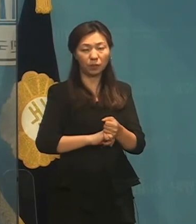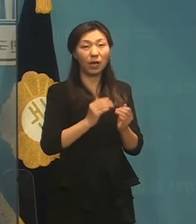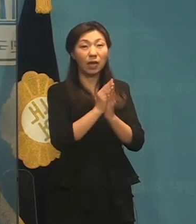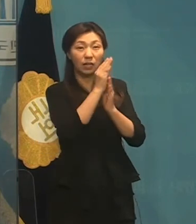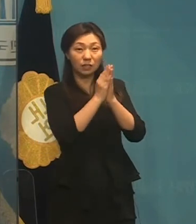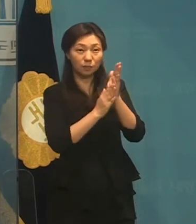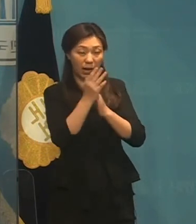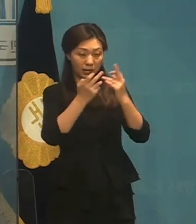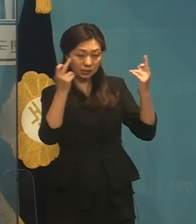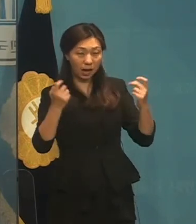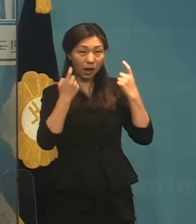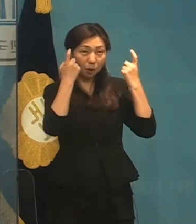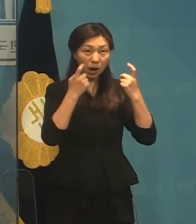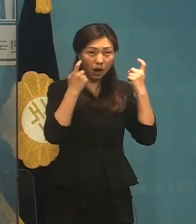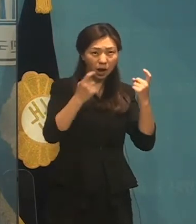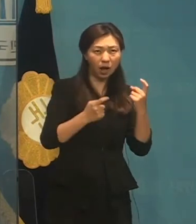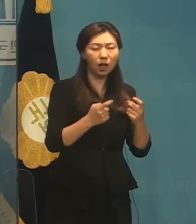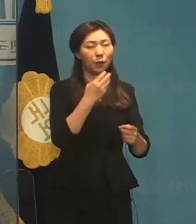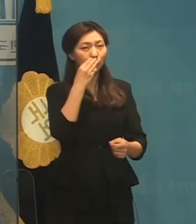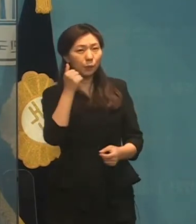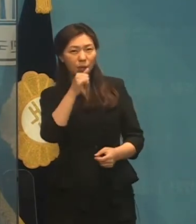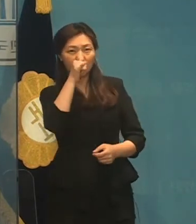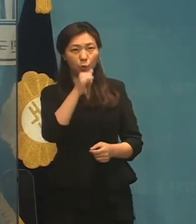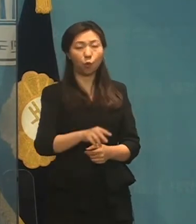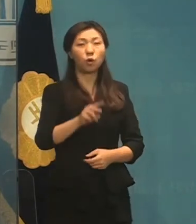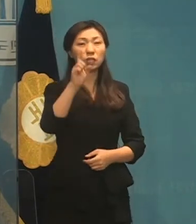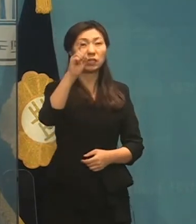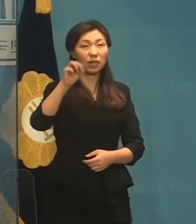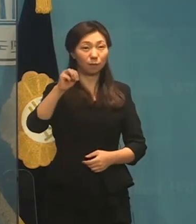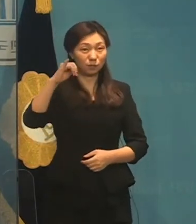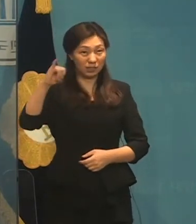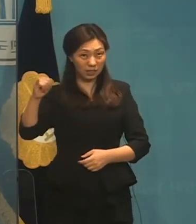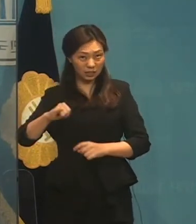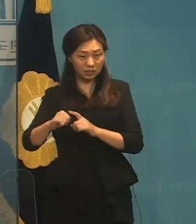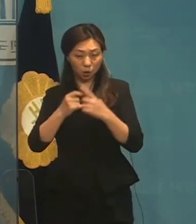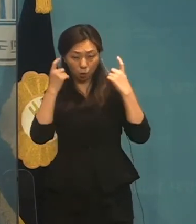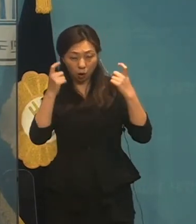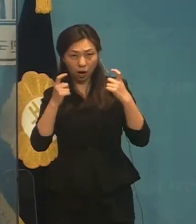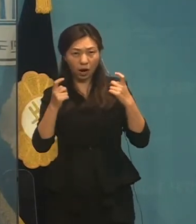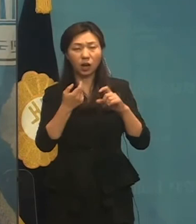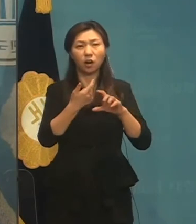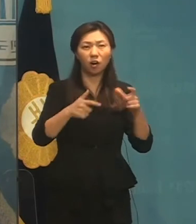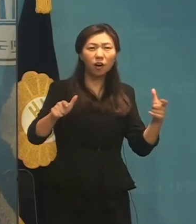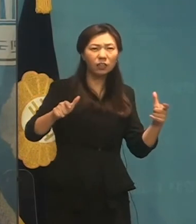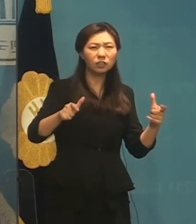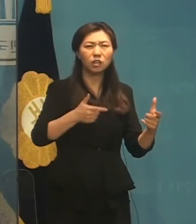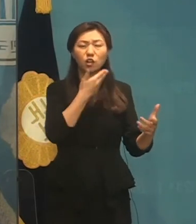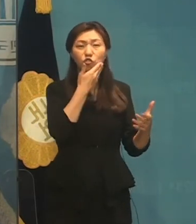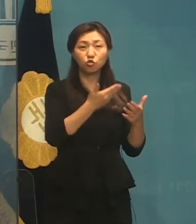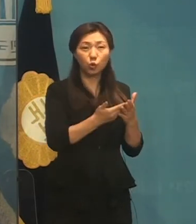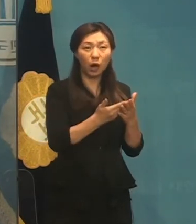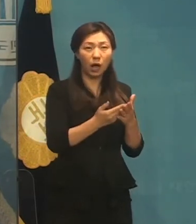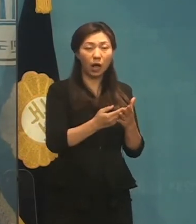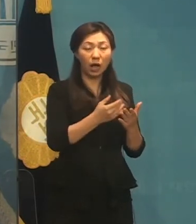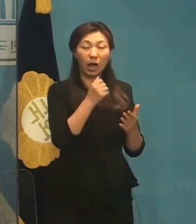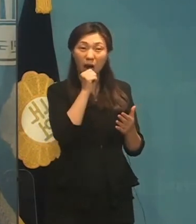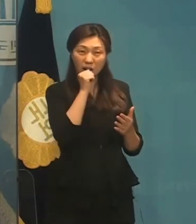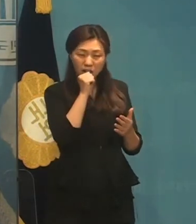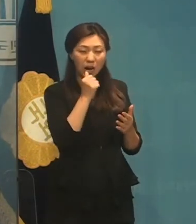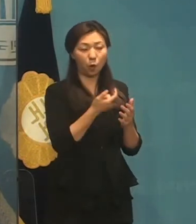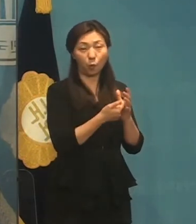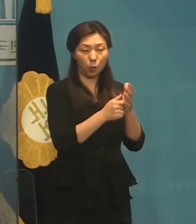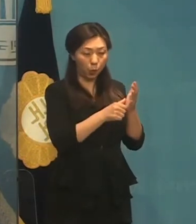관광 활성화와 DM지역 평화적 활용, 설악 건강 연계 관광 활성화, 핵심 강물자원